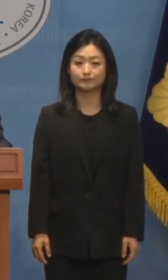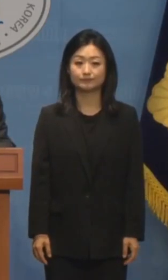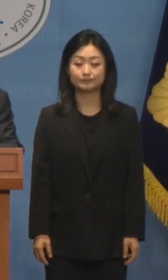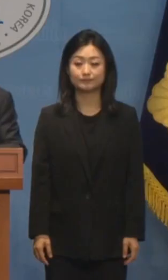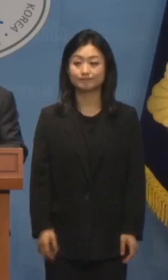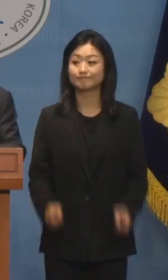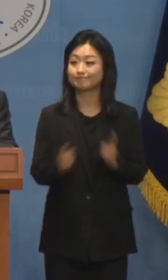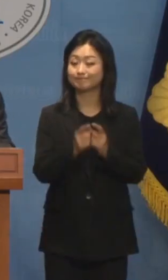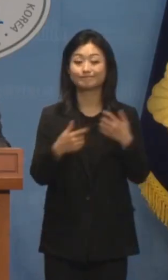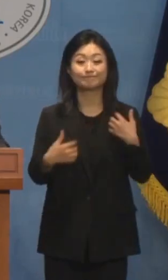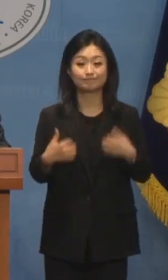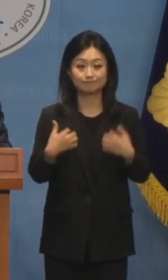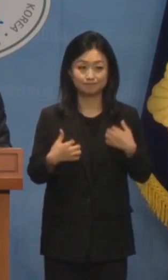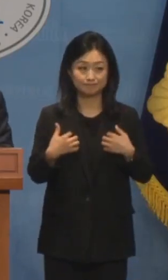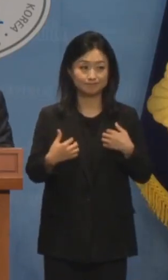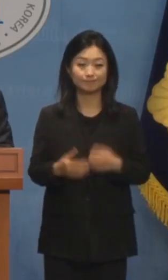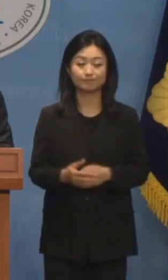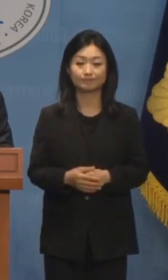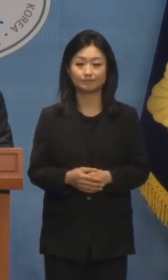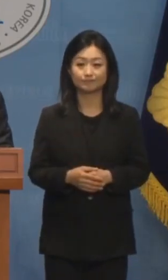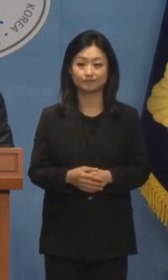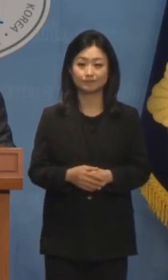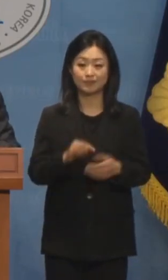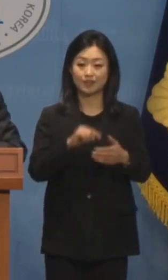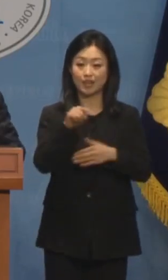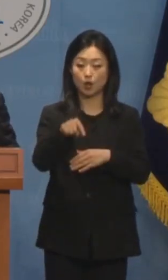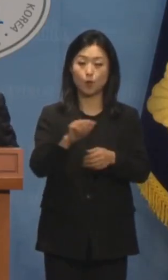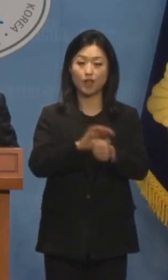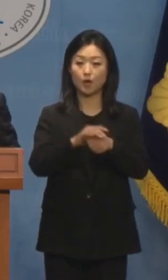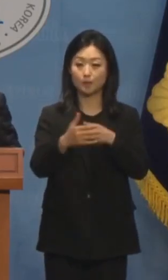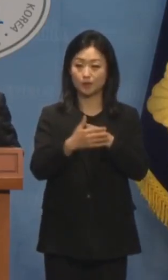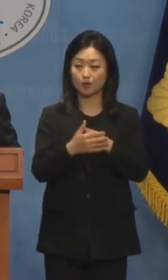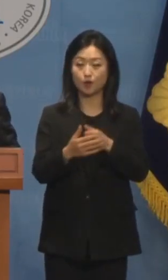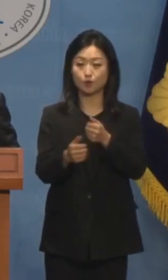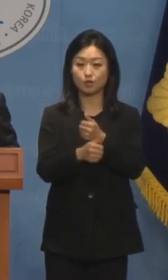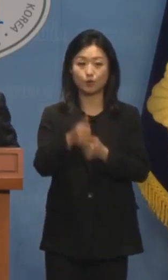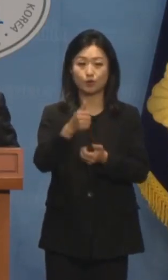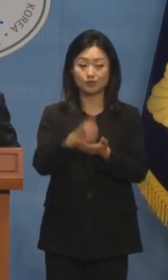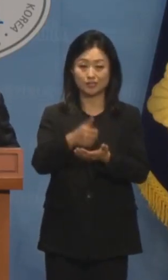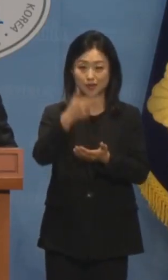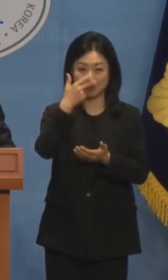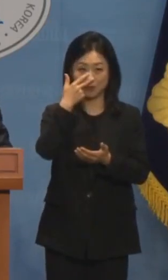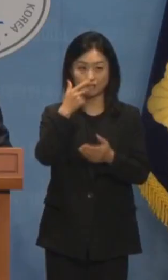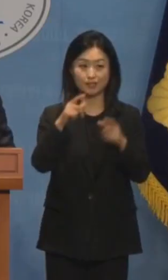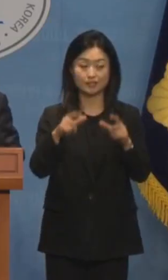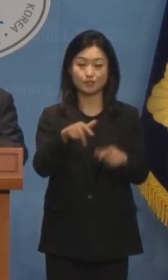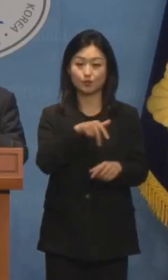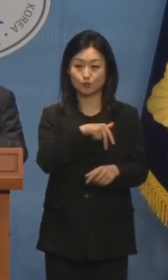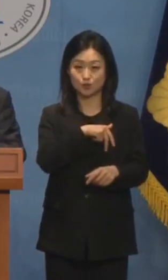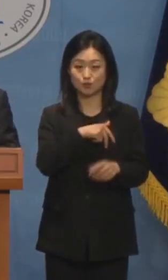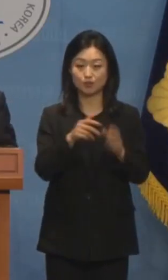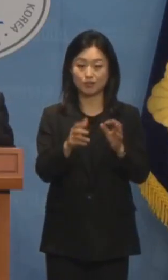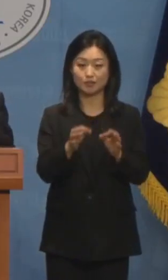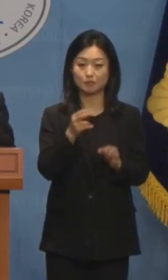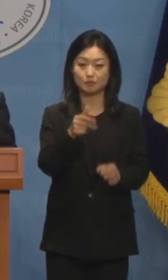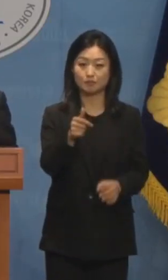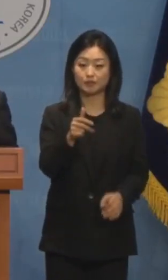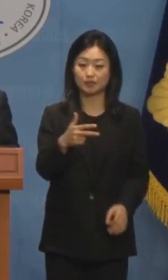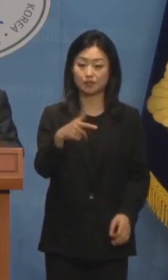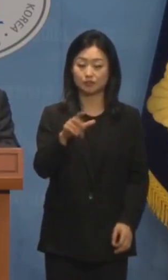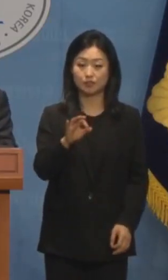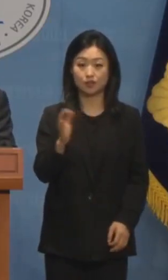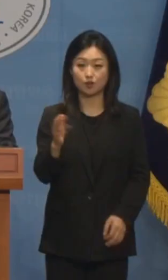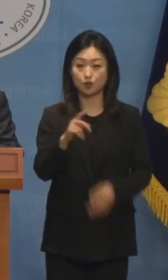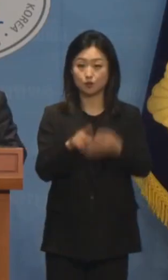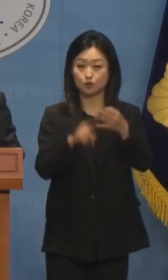네, 반갑습니다. 더불어민주당 대협력위원장을 맡고 있는 평택시병 국회의원 김현정입니다. 윤석열